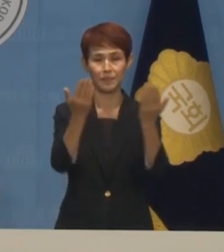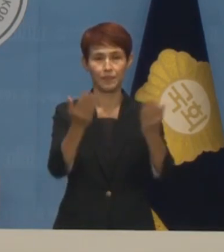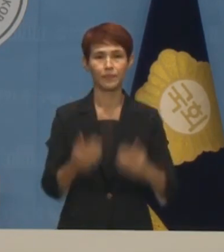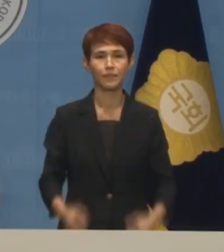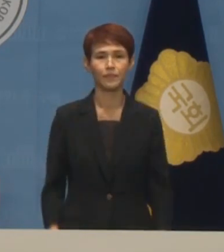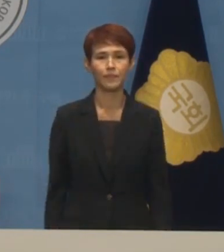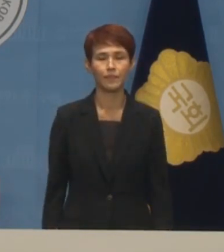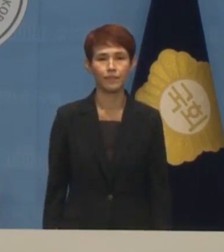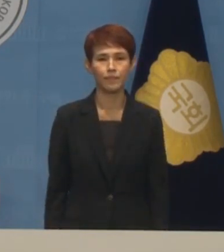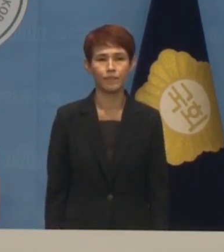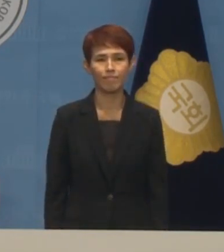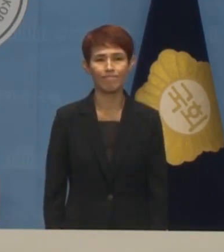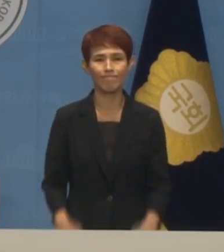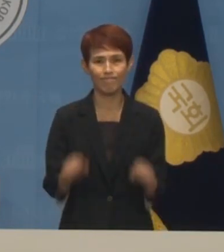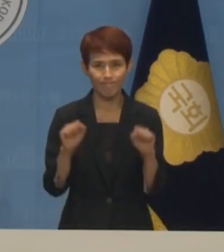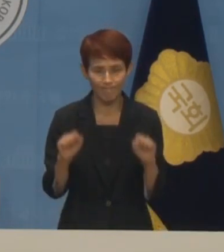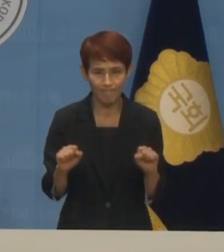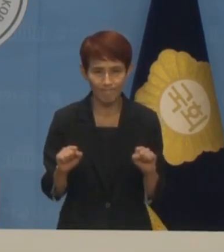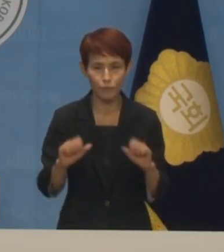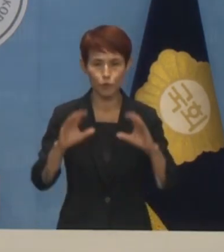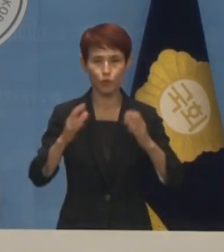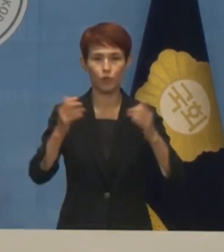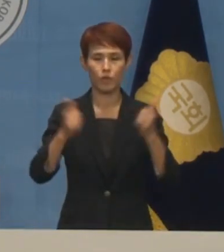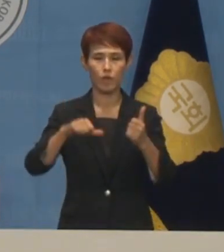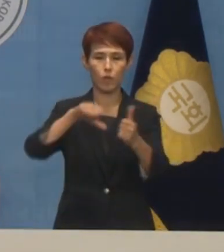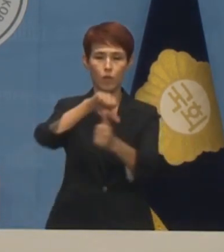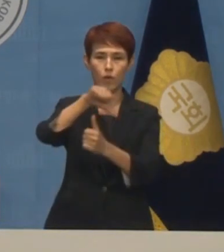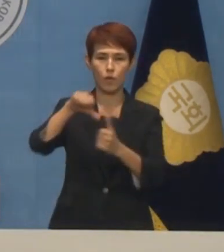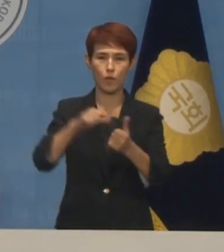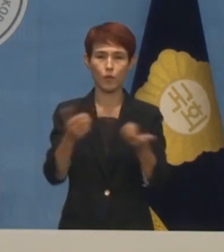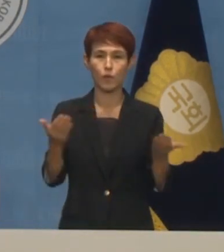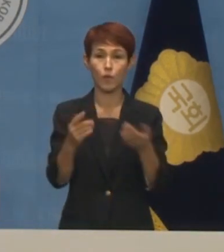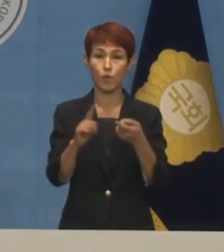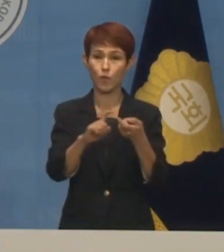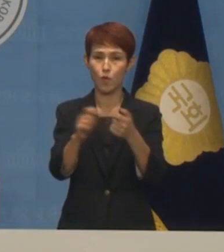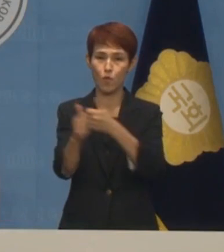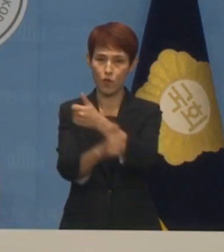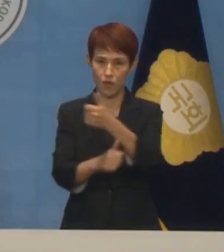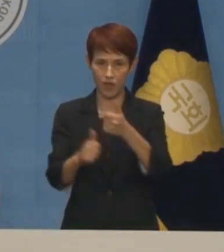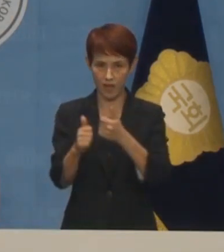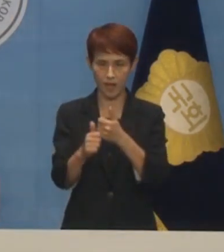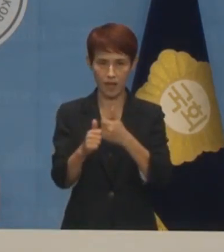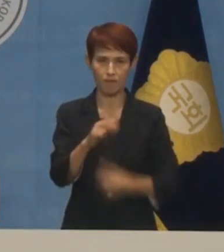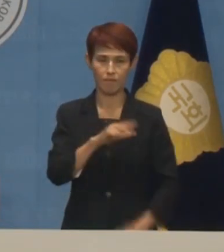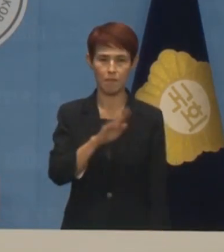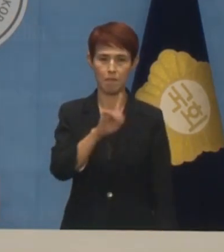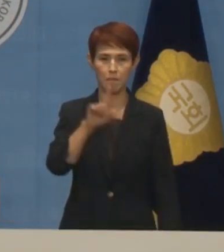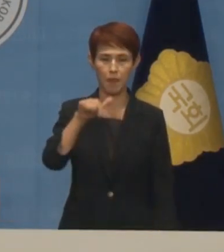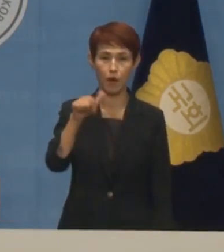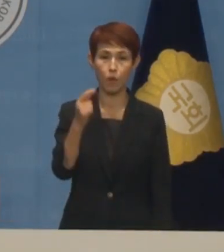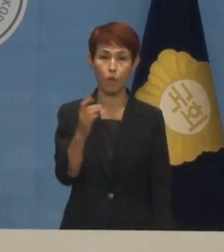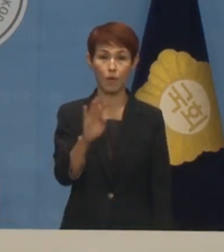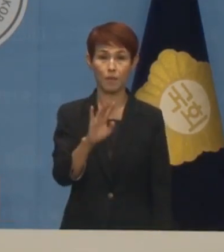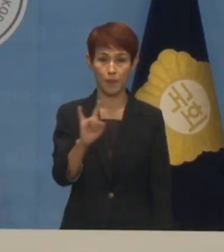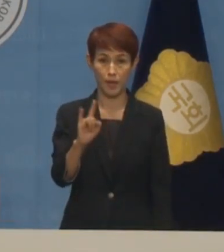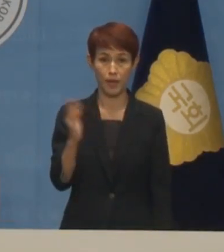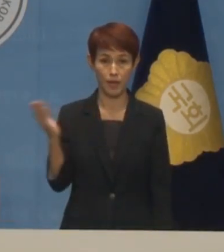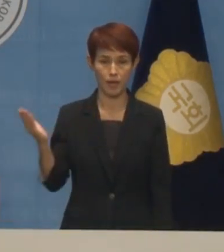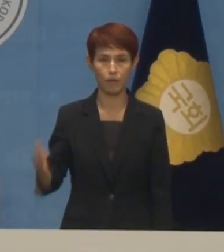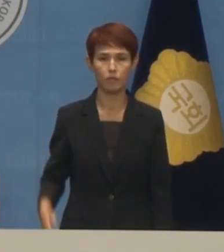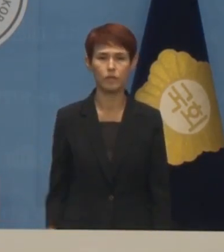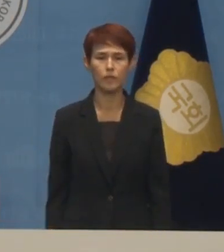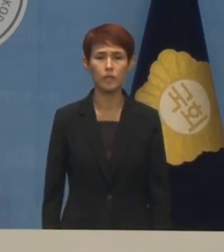시작하겠습니다. 안녕하십니까. 국회 환경노동위원회 소속 더불어민주당 비례대표 국회의원 박홍배입니다. 먼저 윤석열